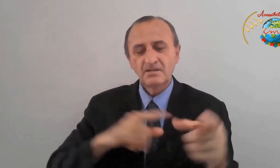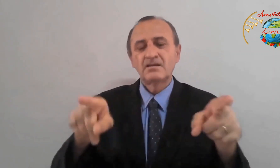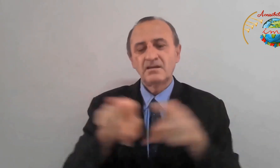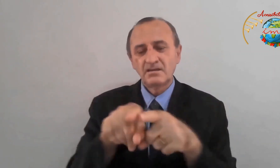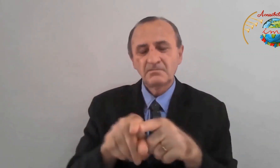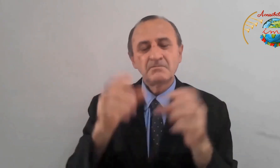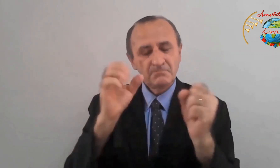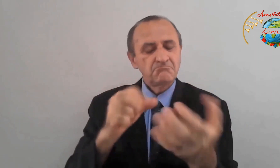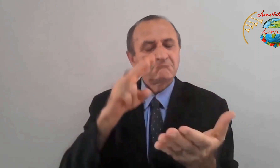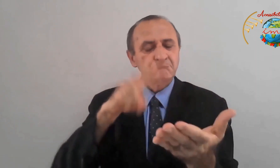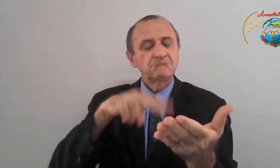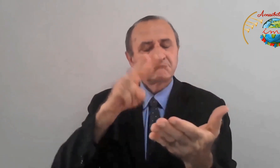também.